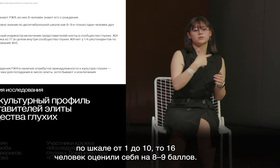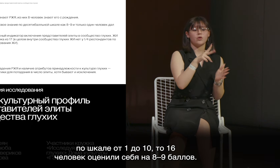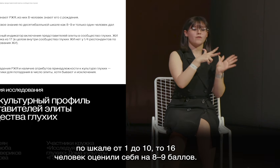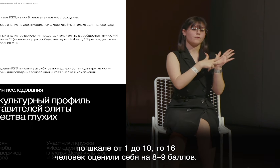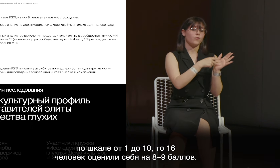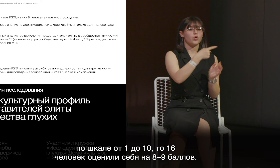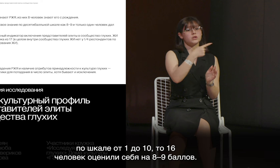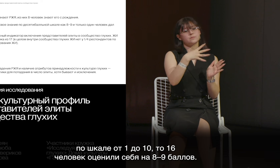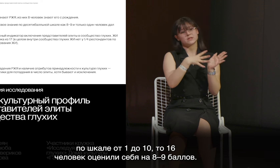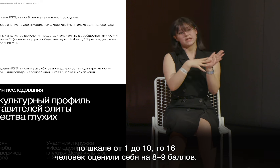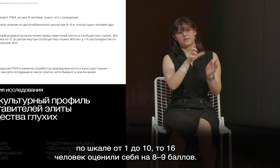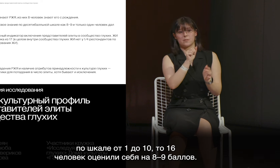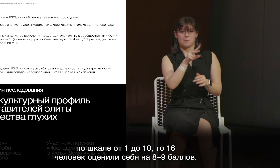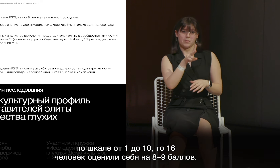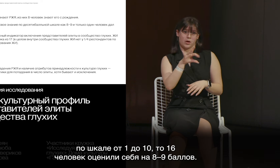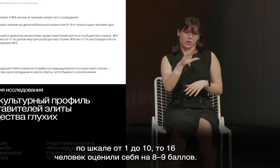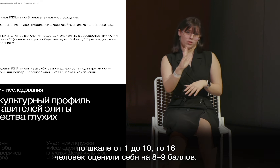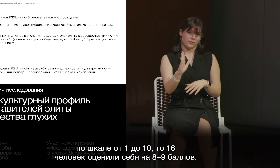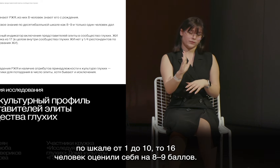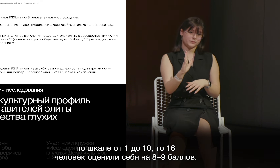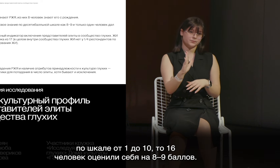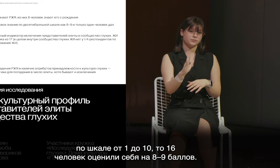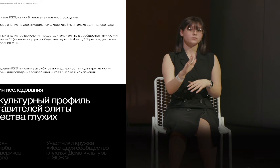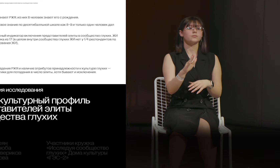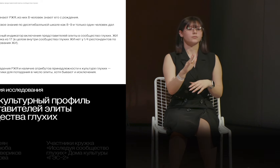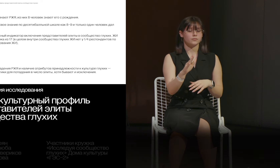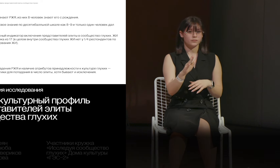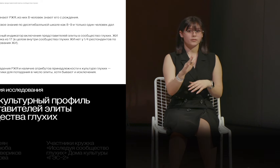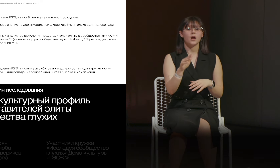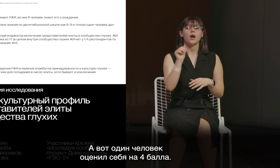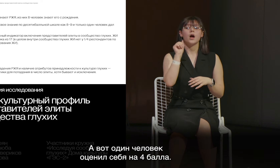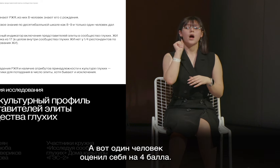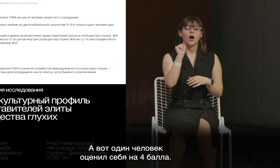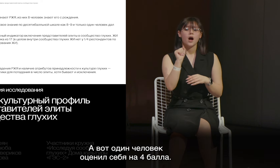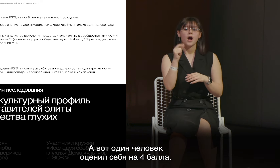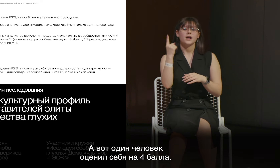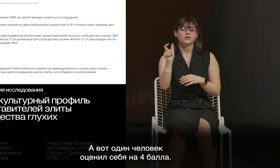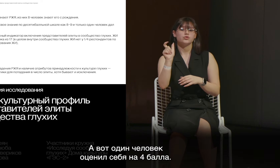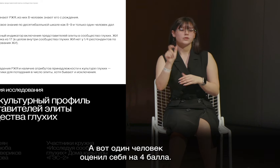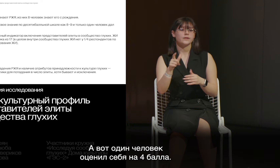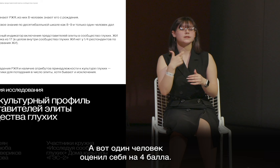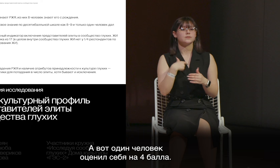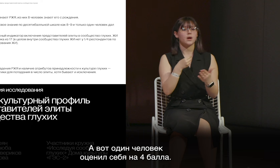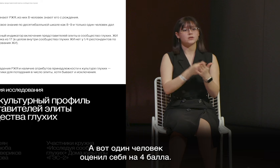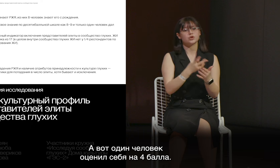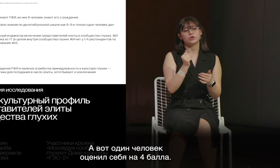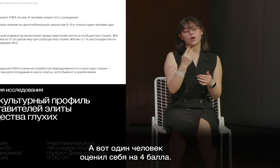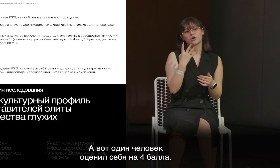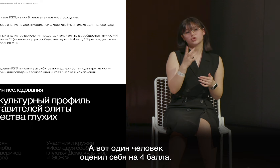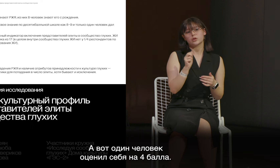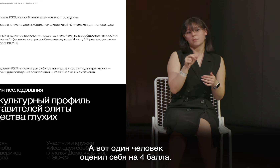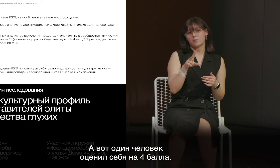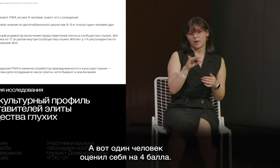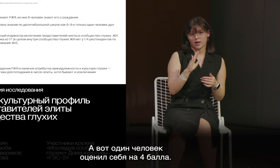человек оценили себя на 8-10 баллов. А вот один человек оценил себя на